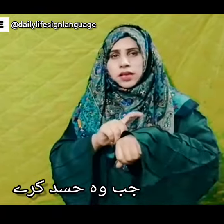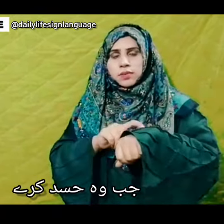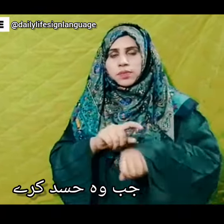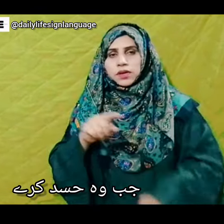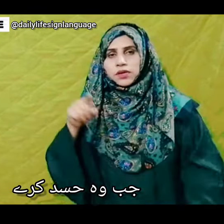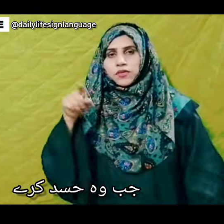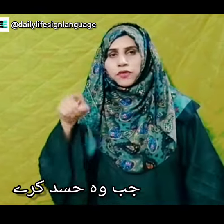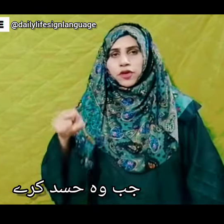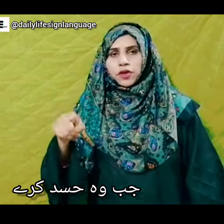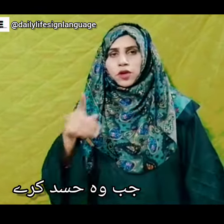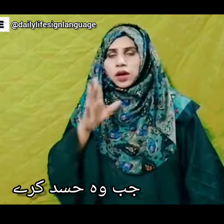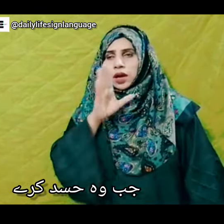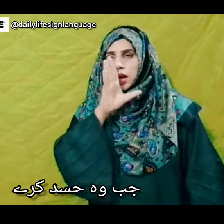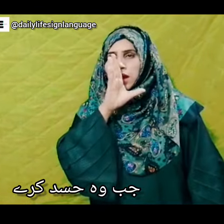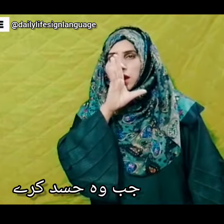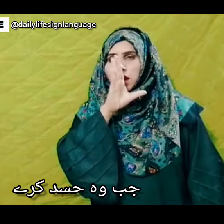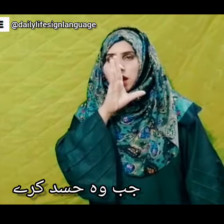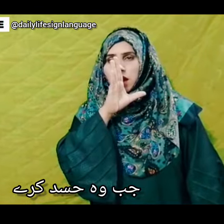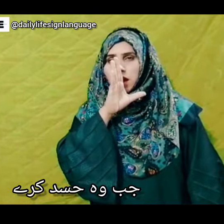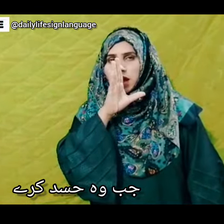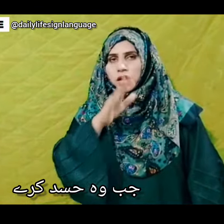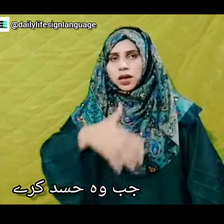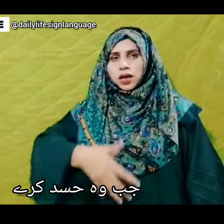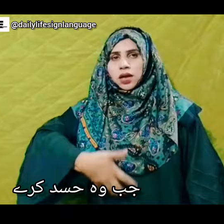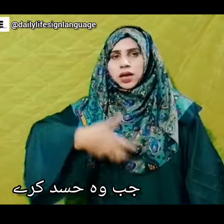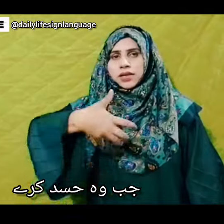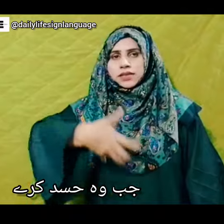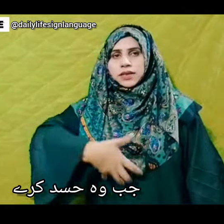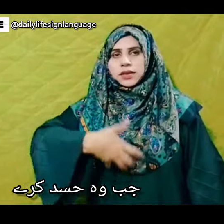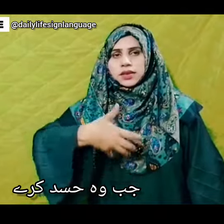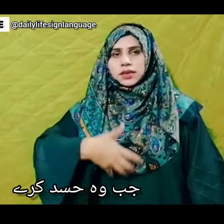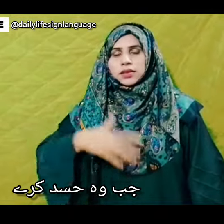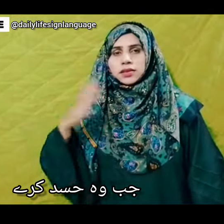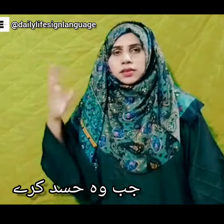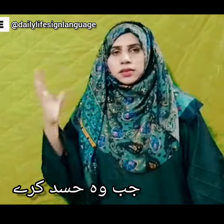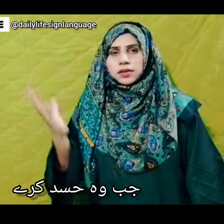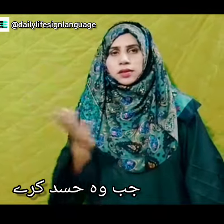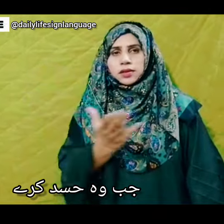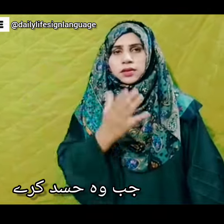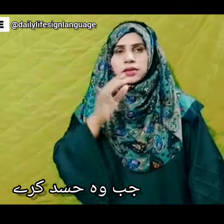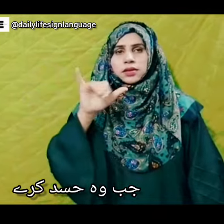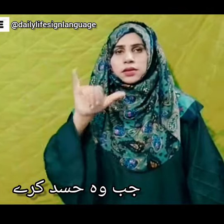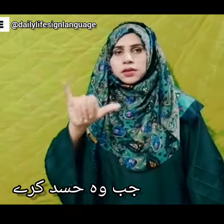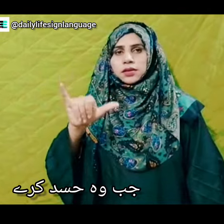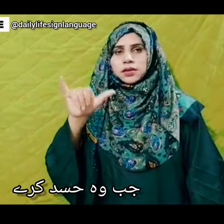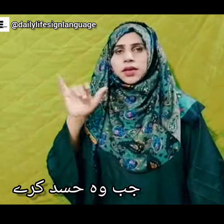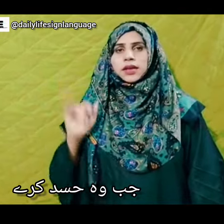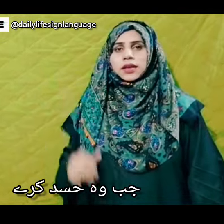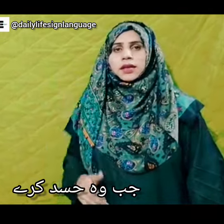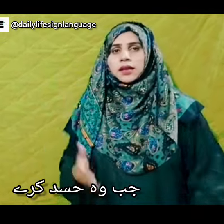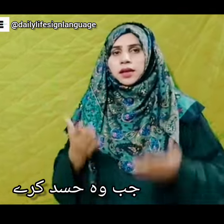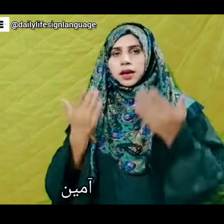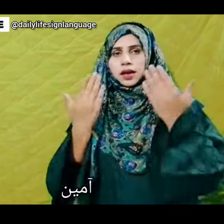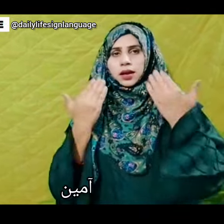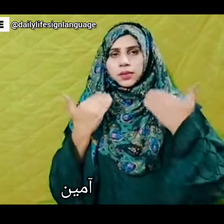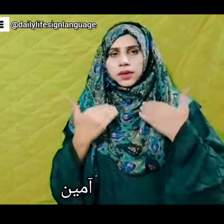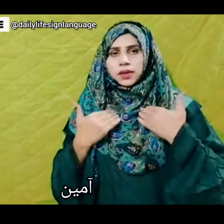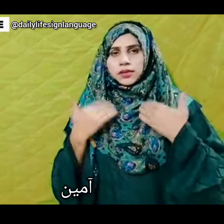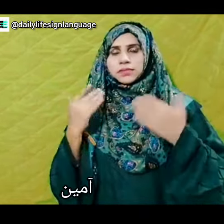وہ حسد کرے آمین